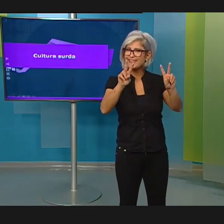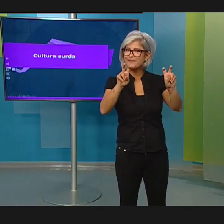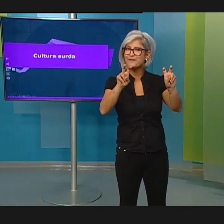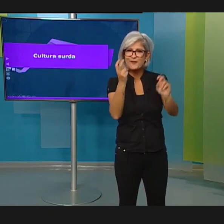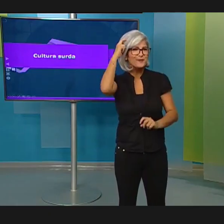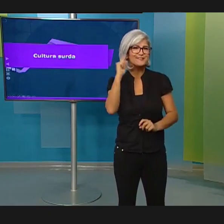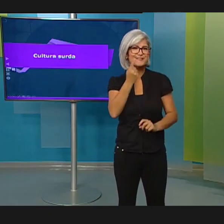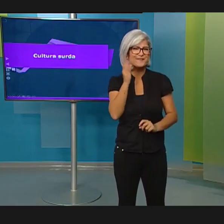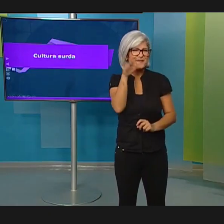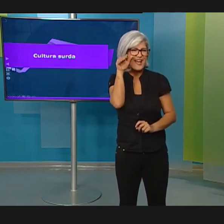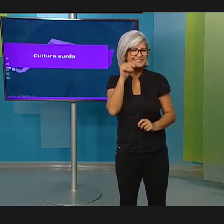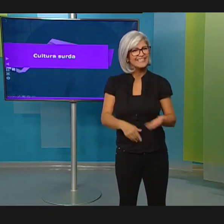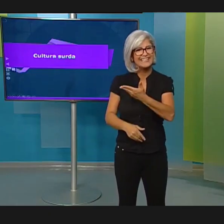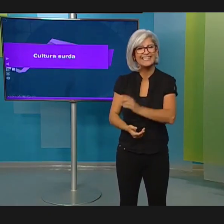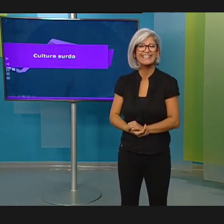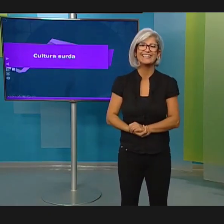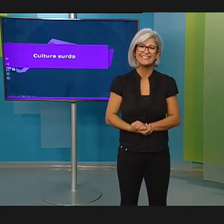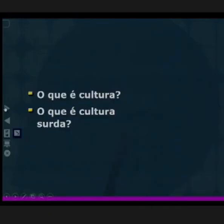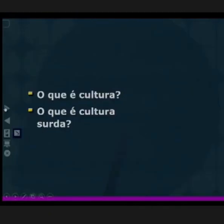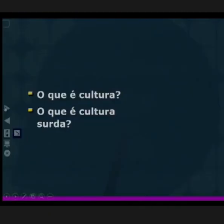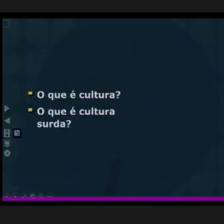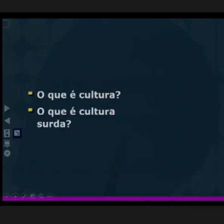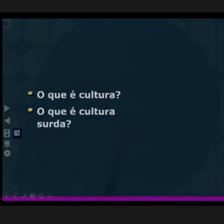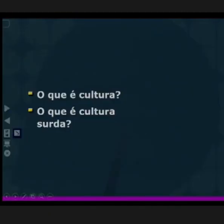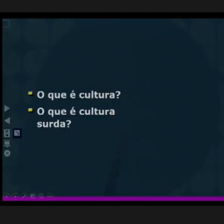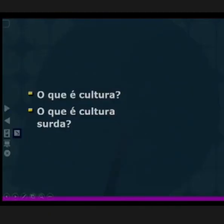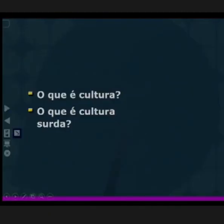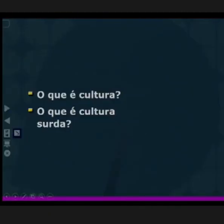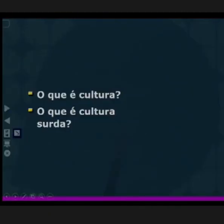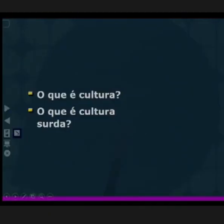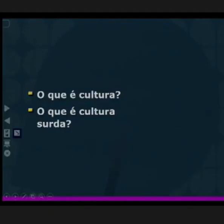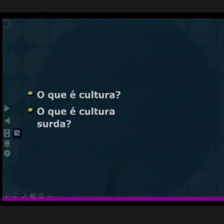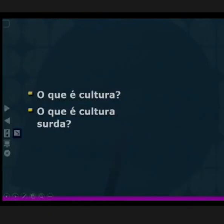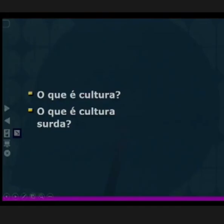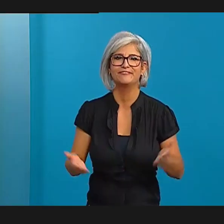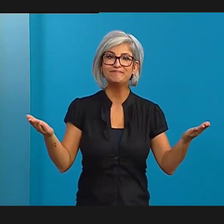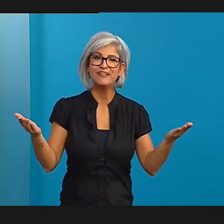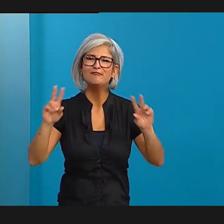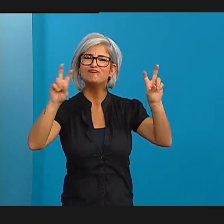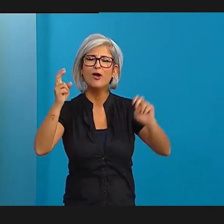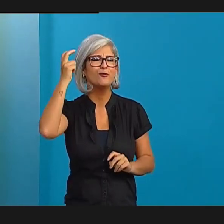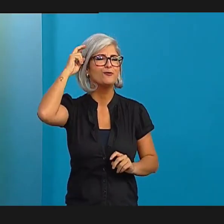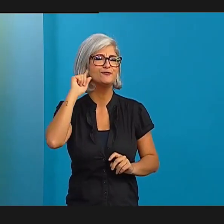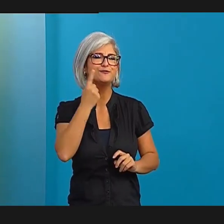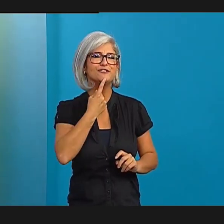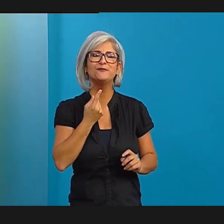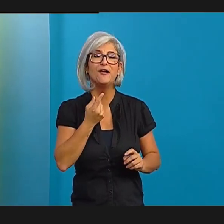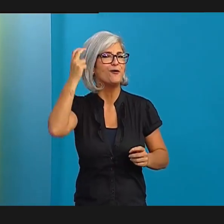Vamos então ao 4º tema, que vai tratar da cultura surda. Vamos aos slides? O que é cultura e o que é cultura surda? Vocês viram esse questionamento